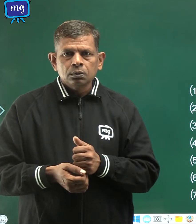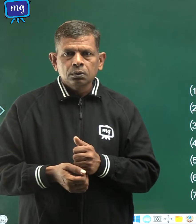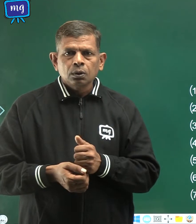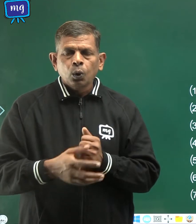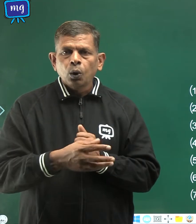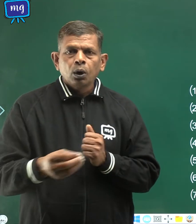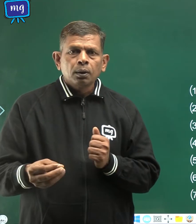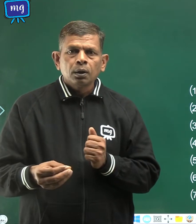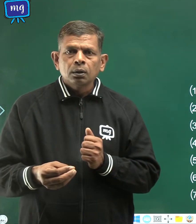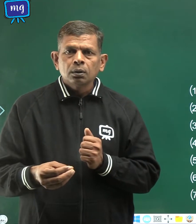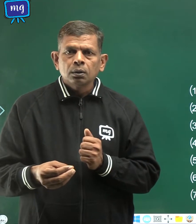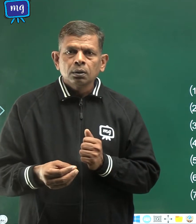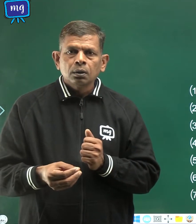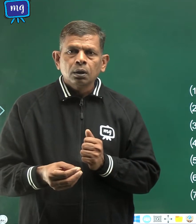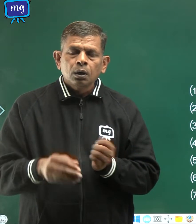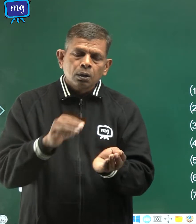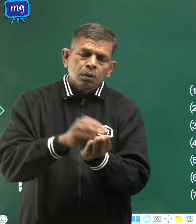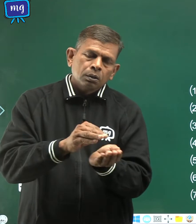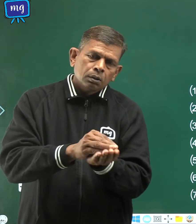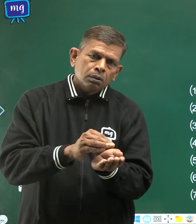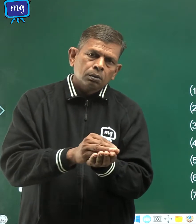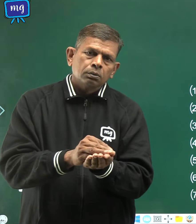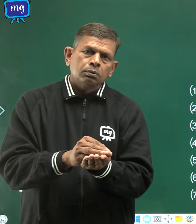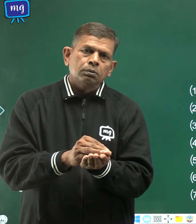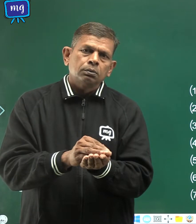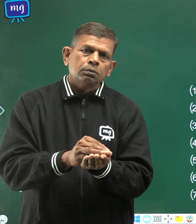और फिर भंडारण।